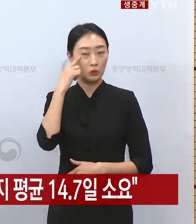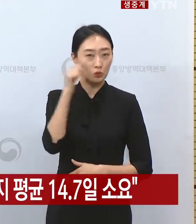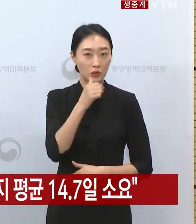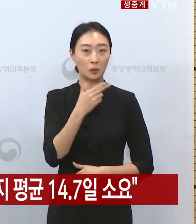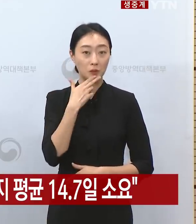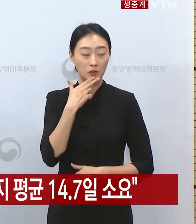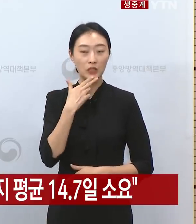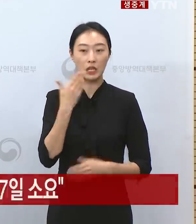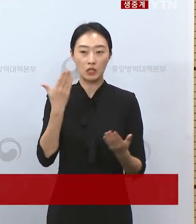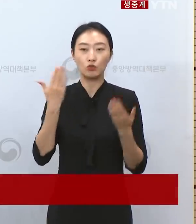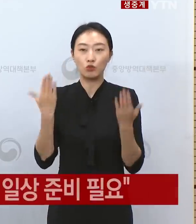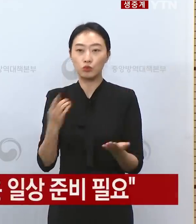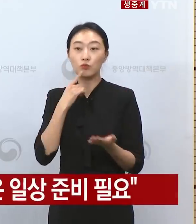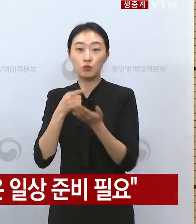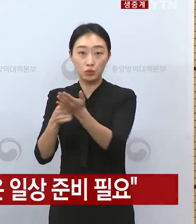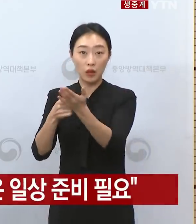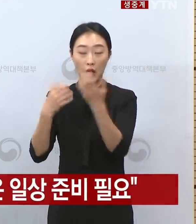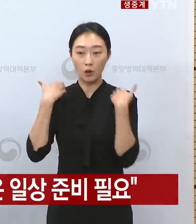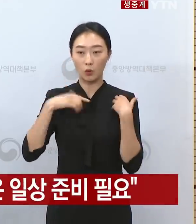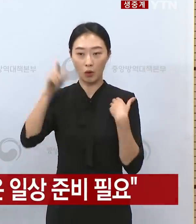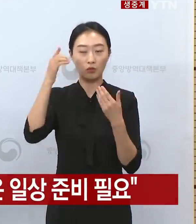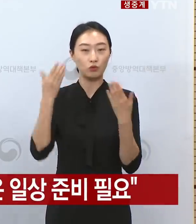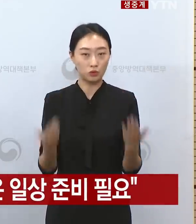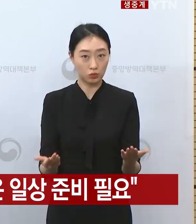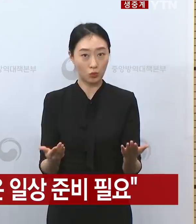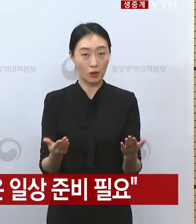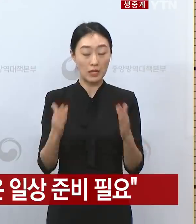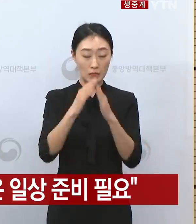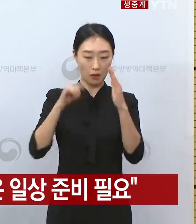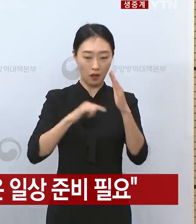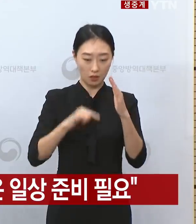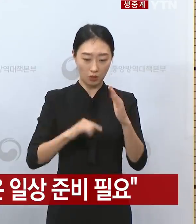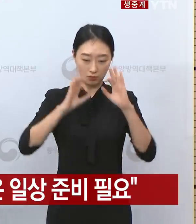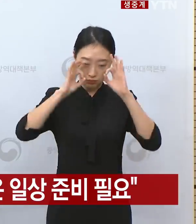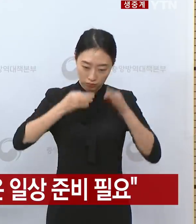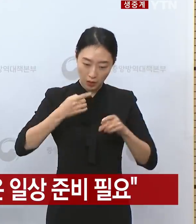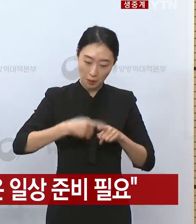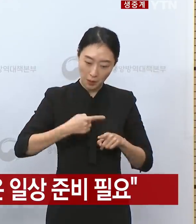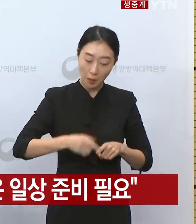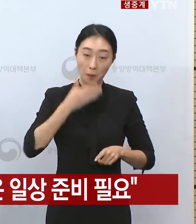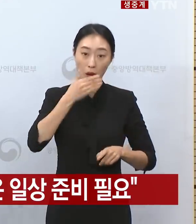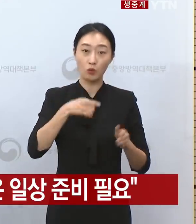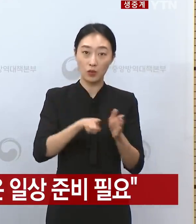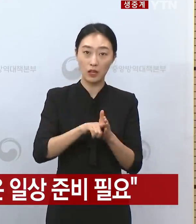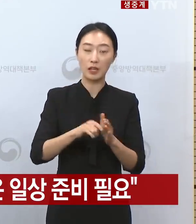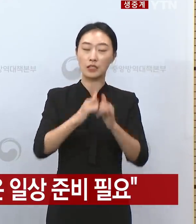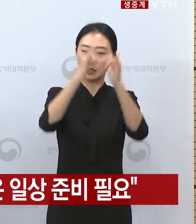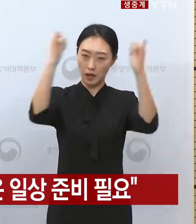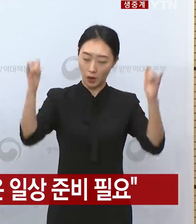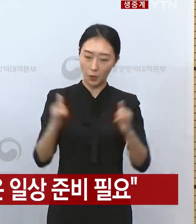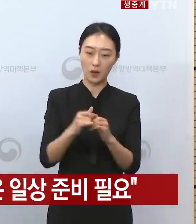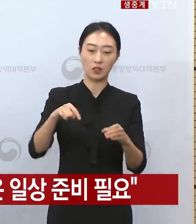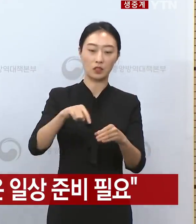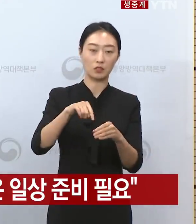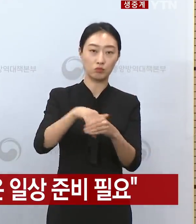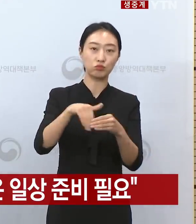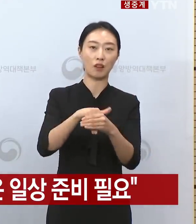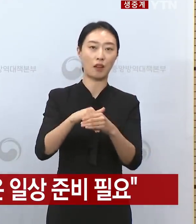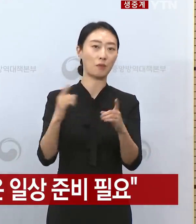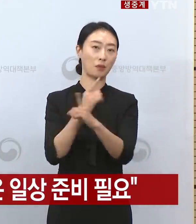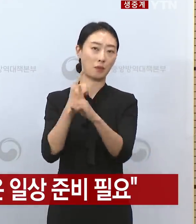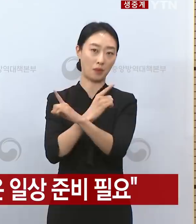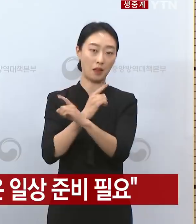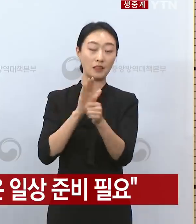출근하지 않고 외출을 자제하며 집에서 경과를 관찰할 수 있도록 전 사회적인 그런 제도화,